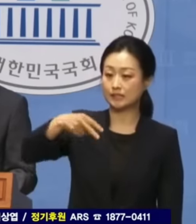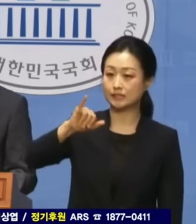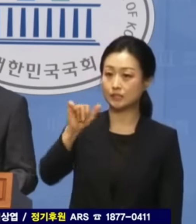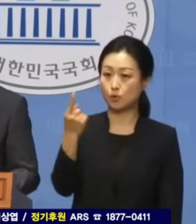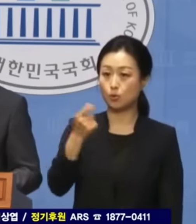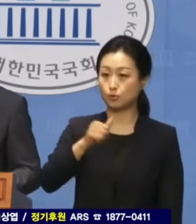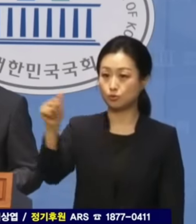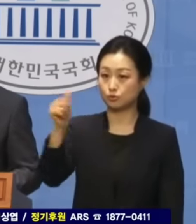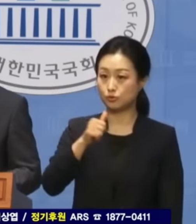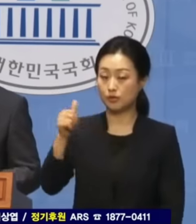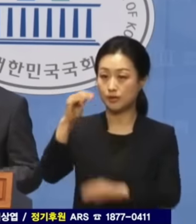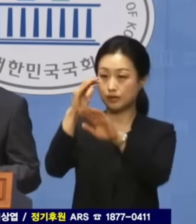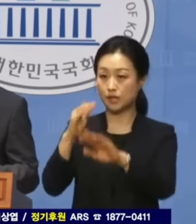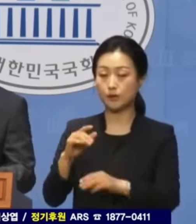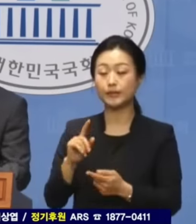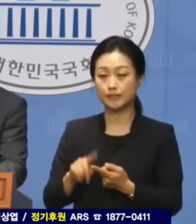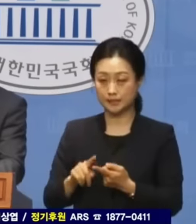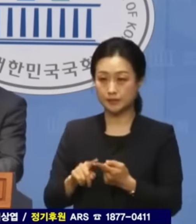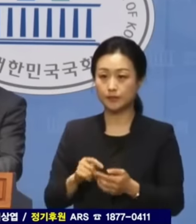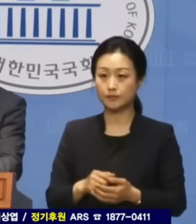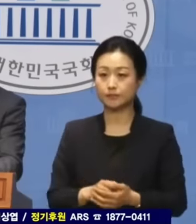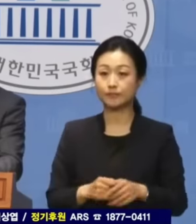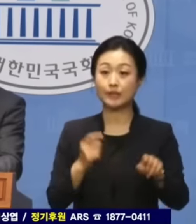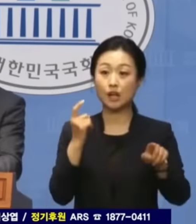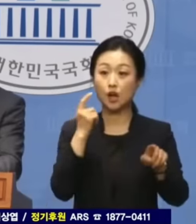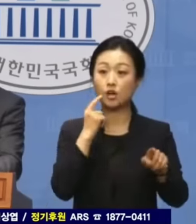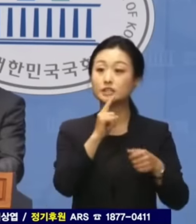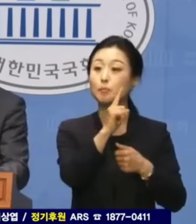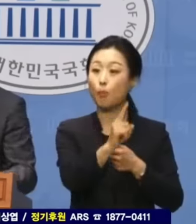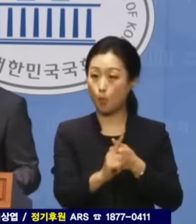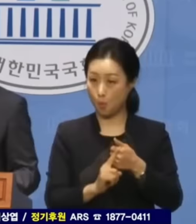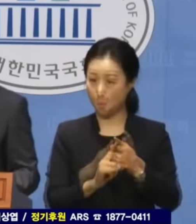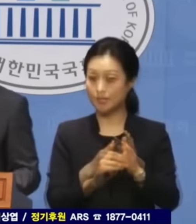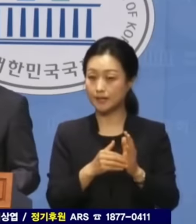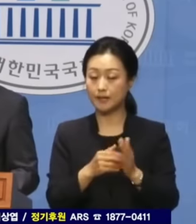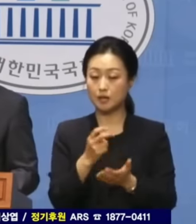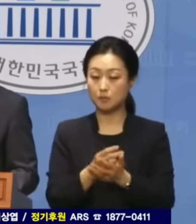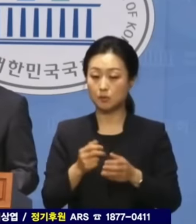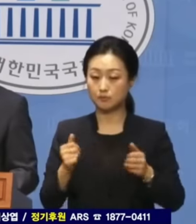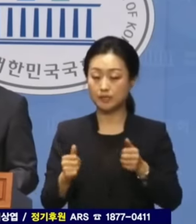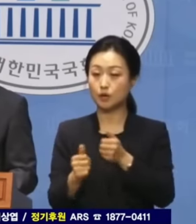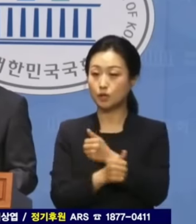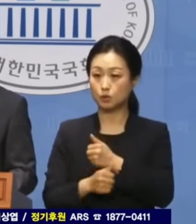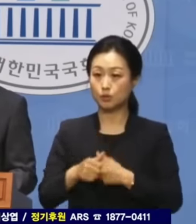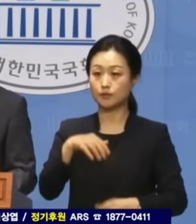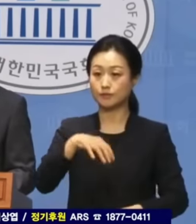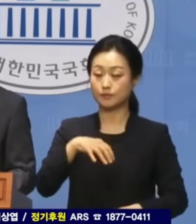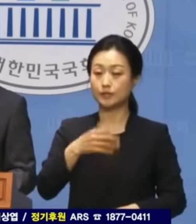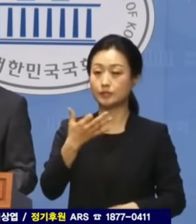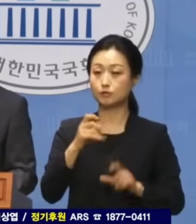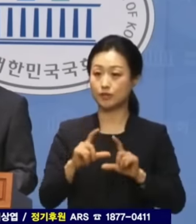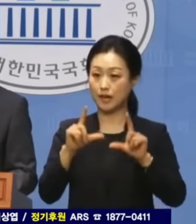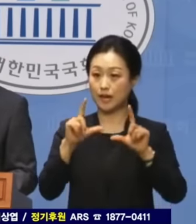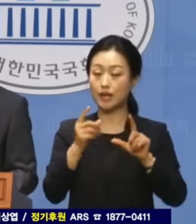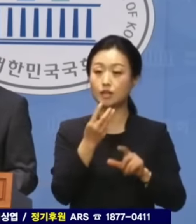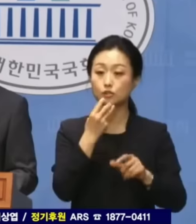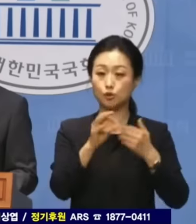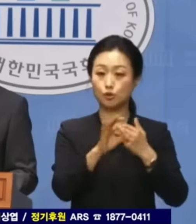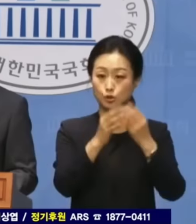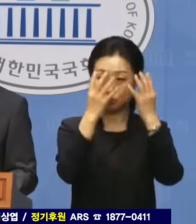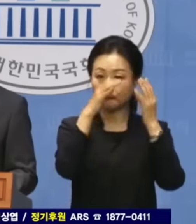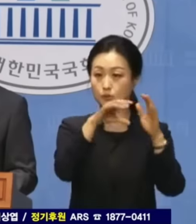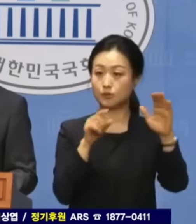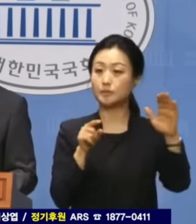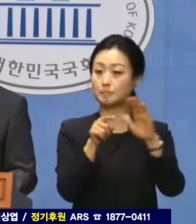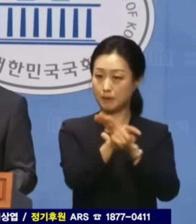기록에 관하여 서울구치소장이 거짓 보고를 했습니다. 우리 법사위에서는 지난 19일 서울구치소를